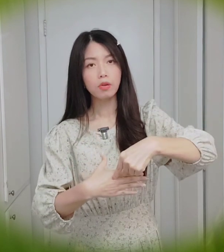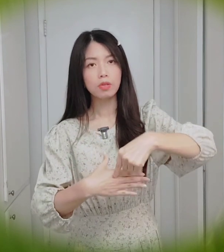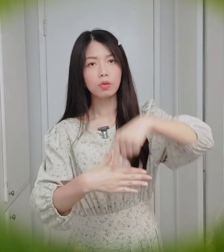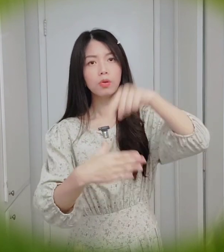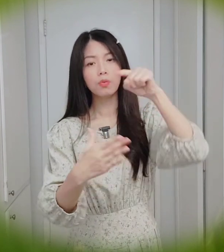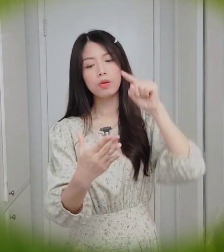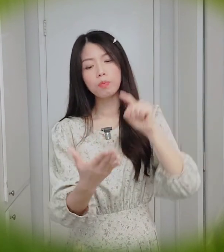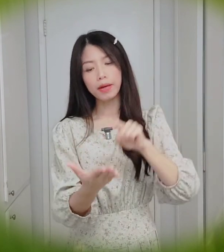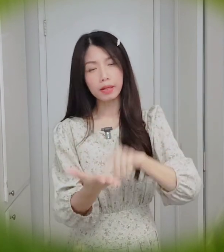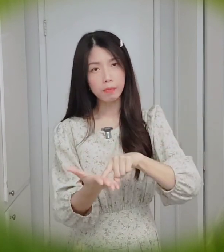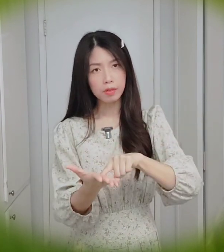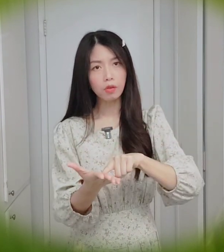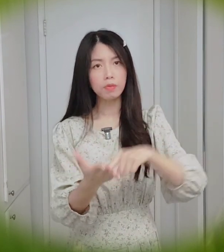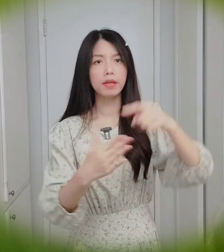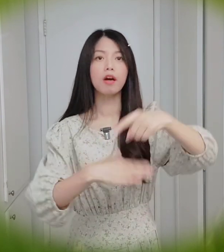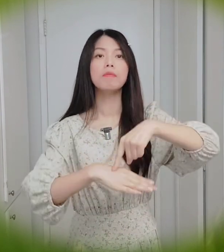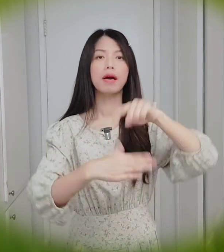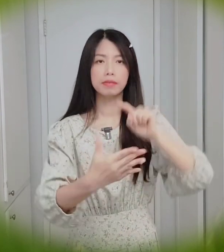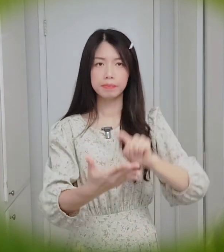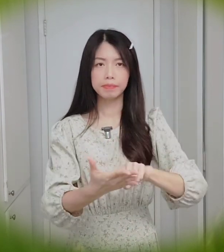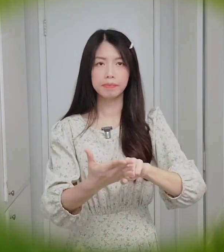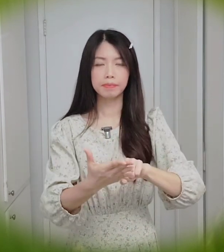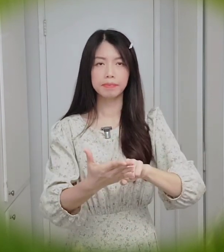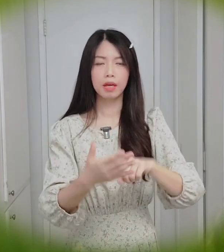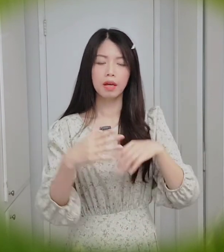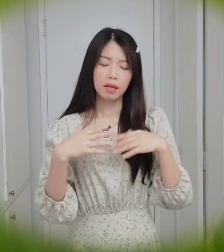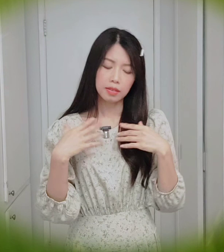한번 찍어주시고 왼손 바닥 한번 찍어주시면 돼요. 마음.